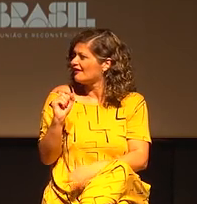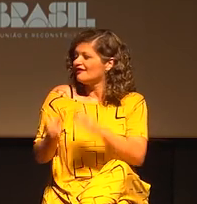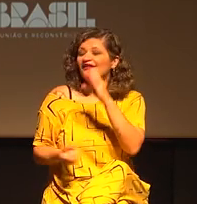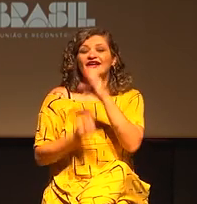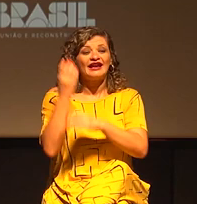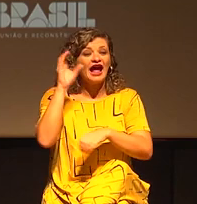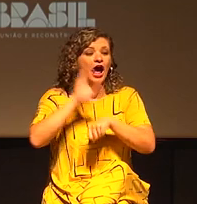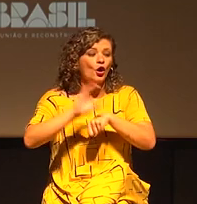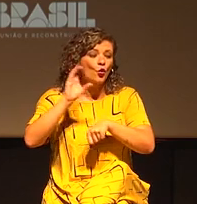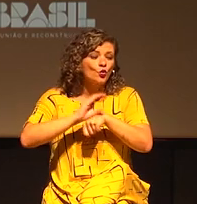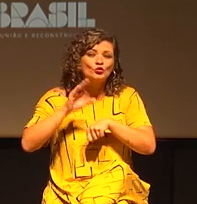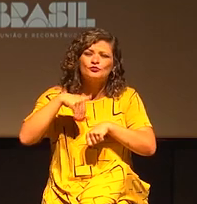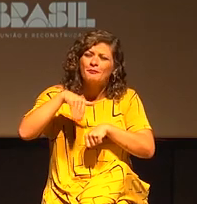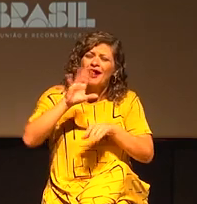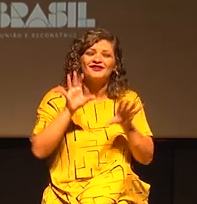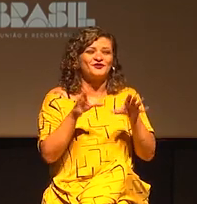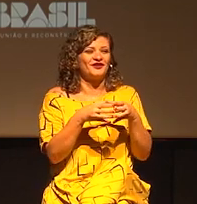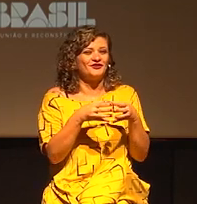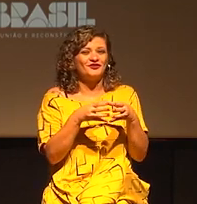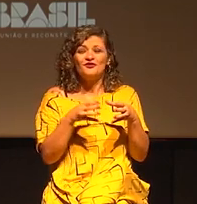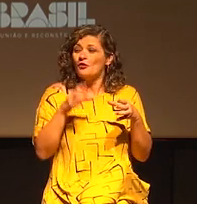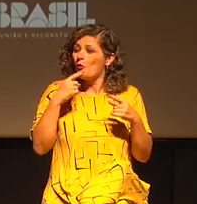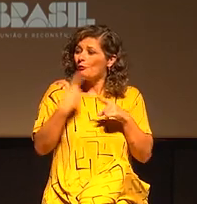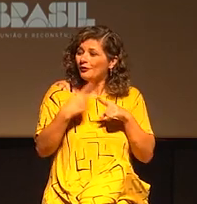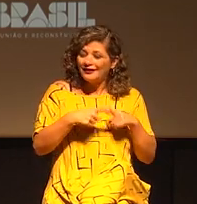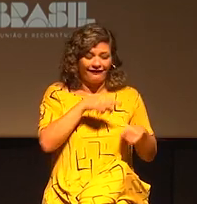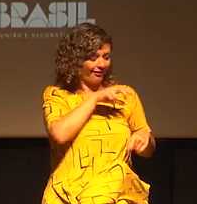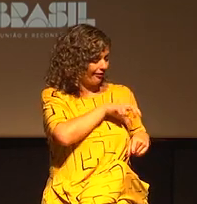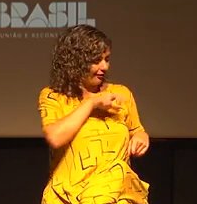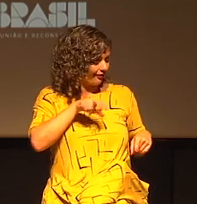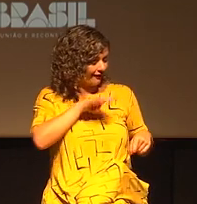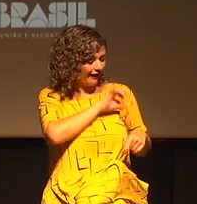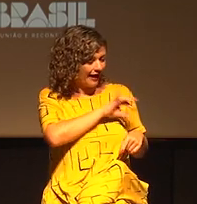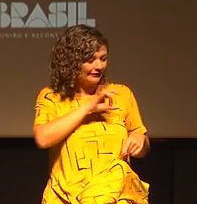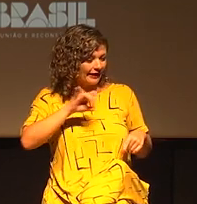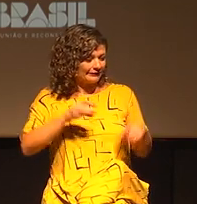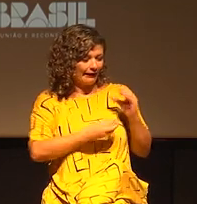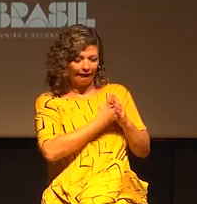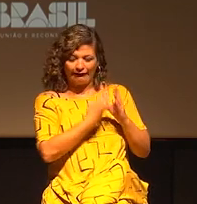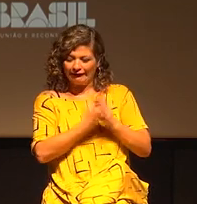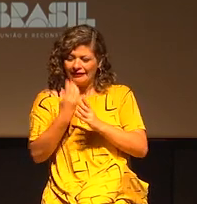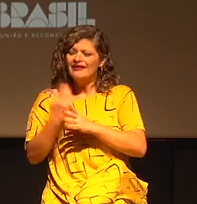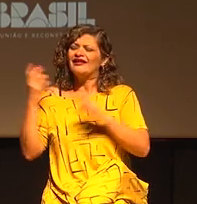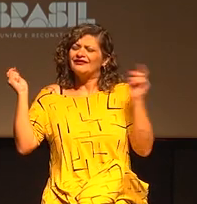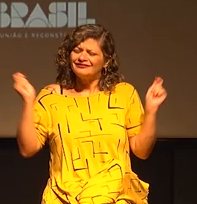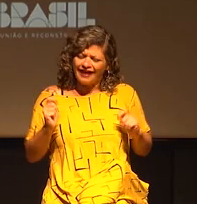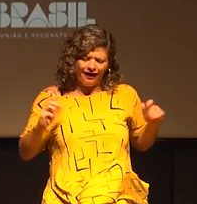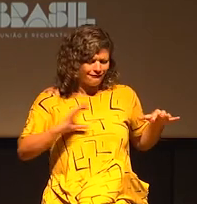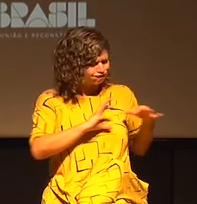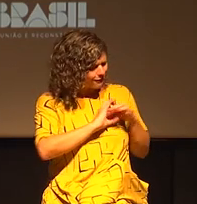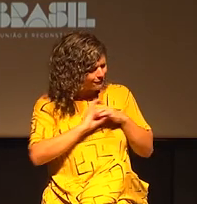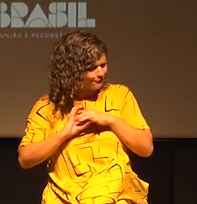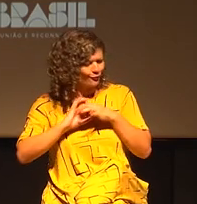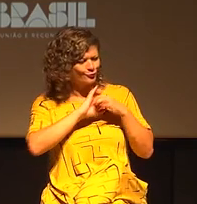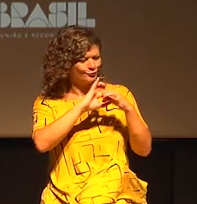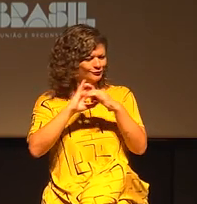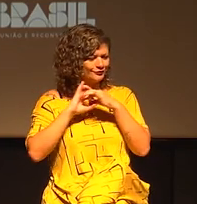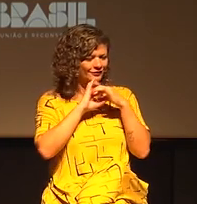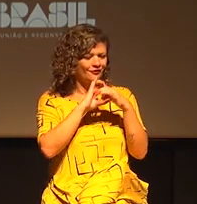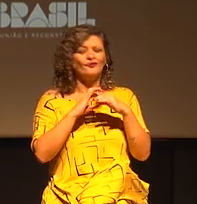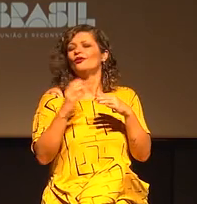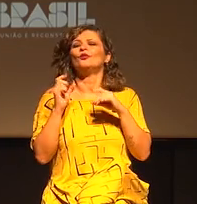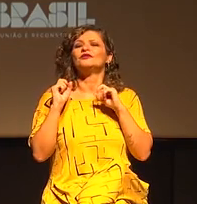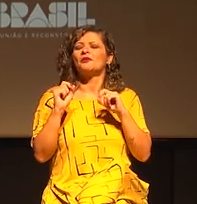inclusive mais coletivos né porque as nossas organizações cada um fo criando suas ferramentas mas dá pra gente criar coisas junto e dizer mais que todos os